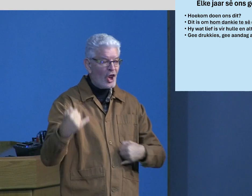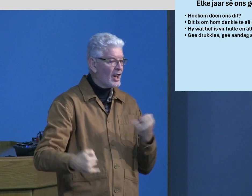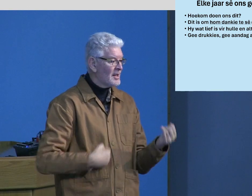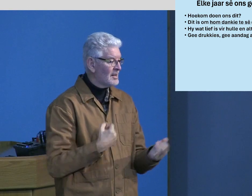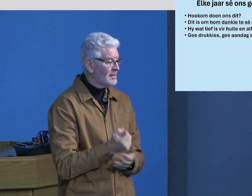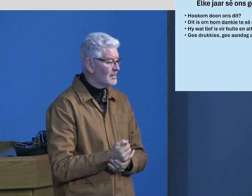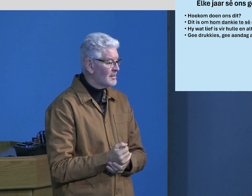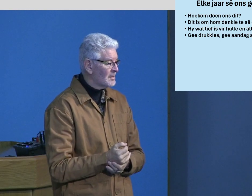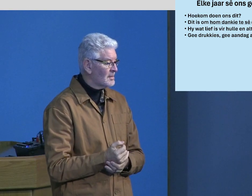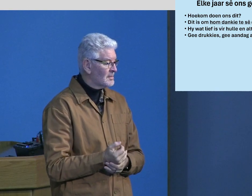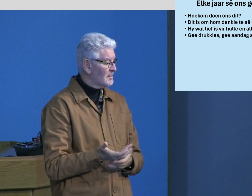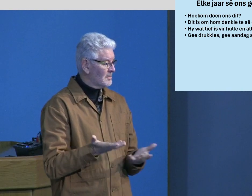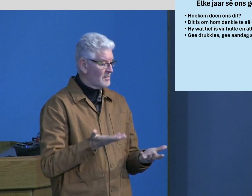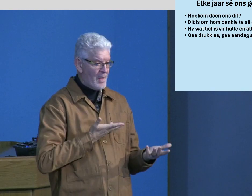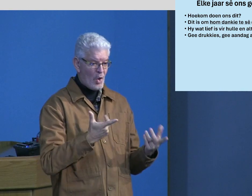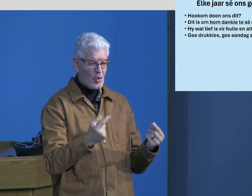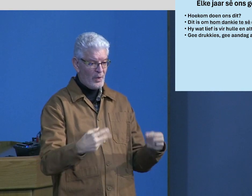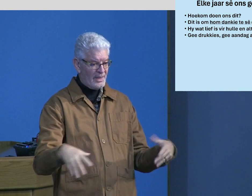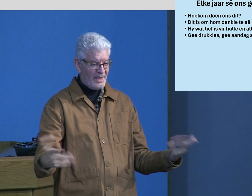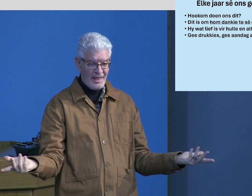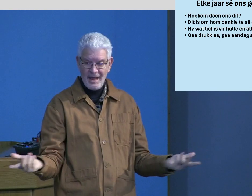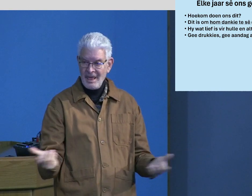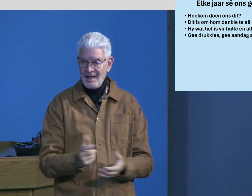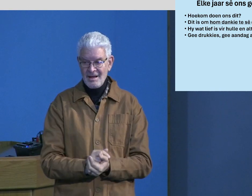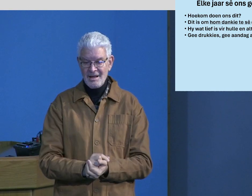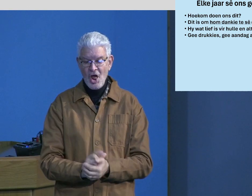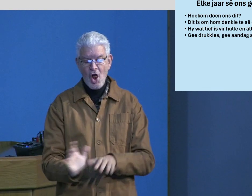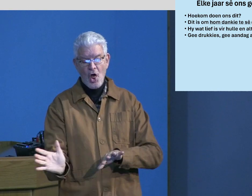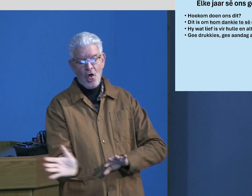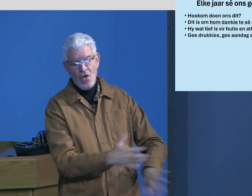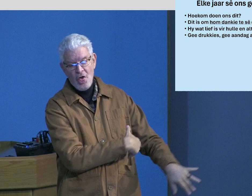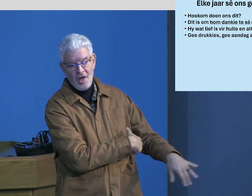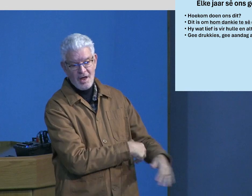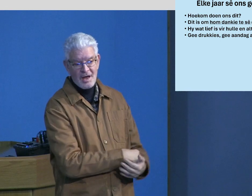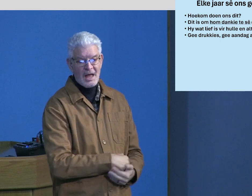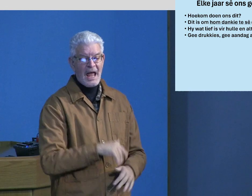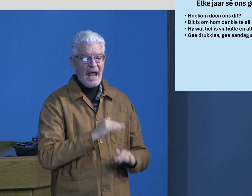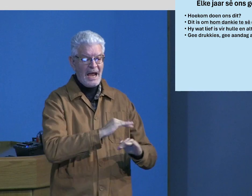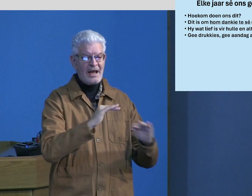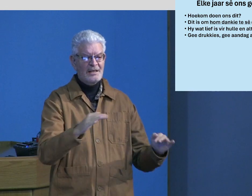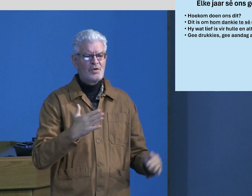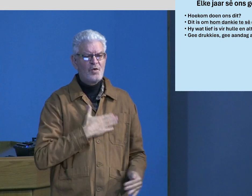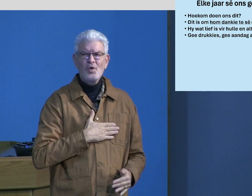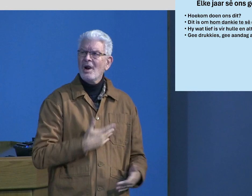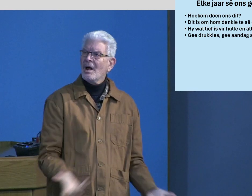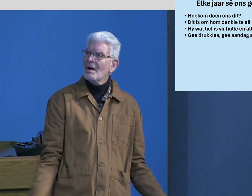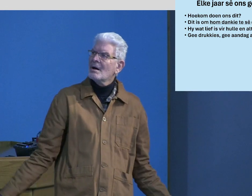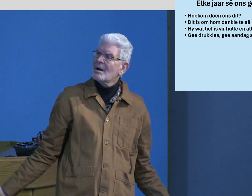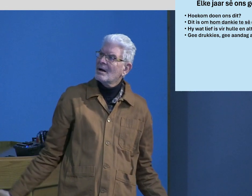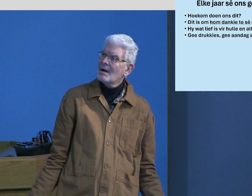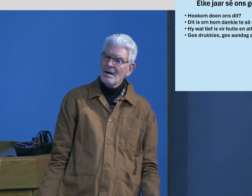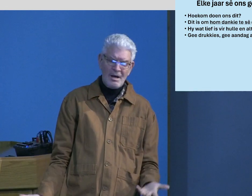geniet avontuur. 'n Pappa doen dit nie altyd nie, hy laat die kinders agterweë, dan voel die